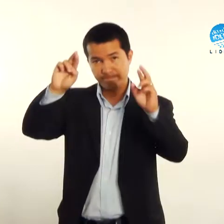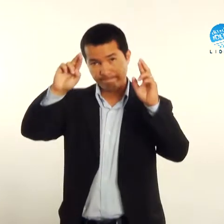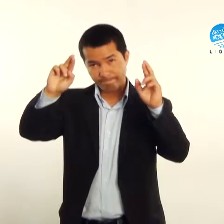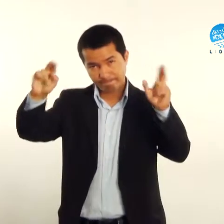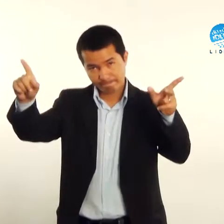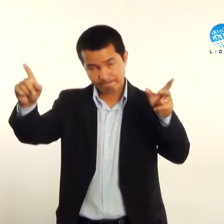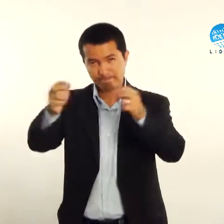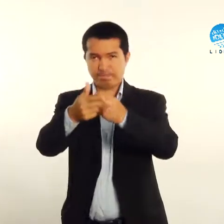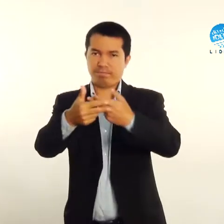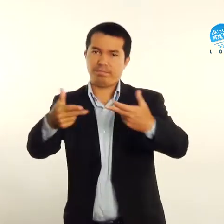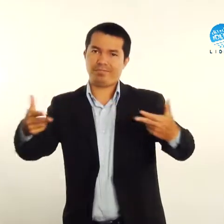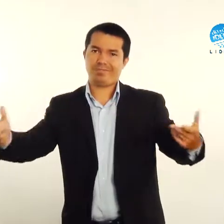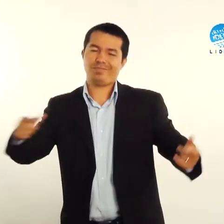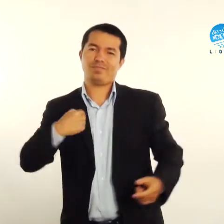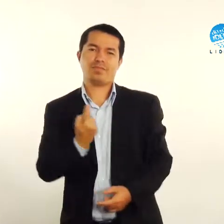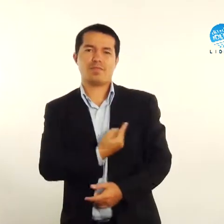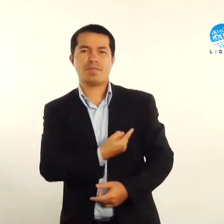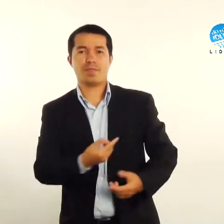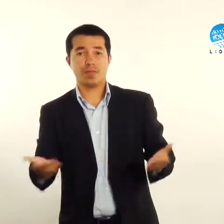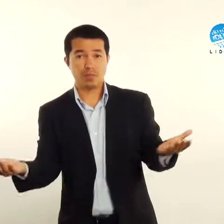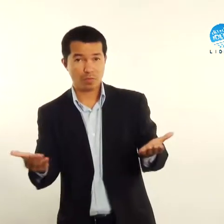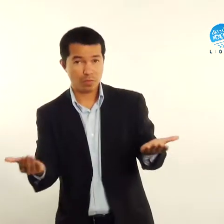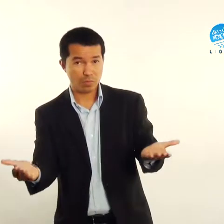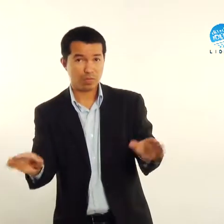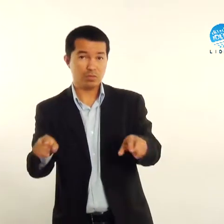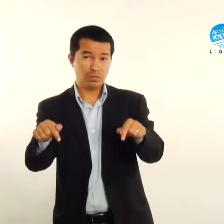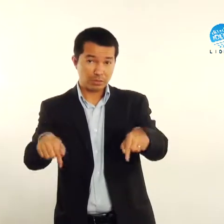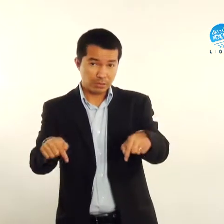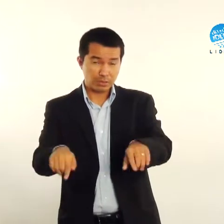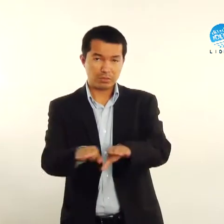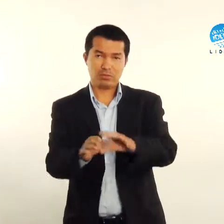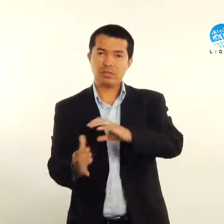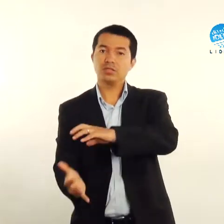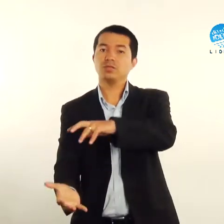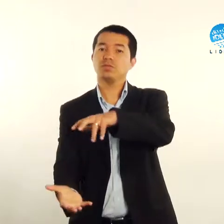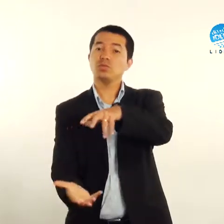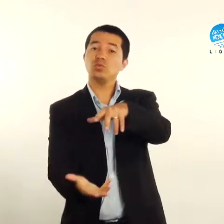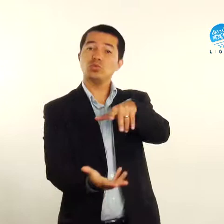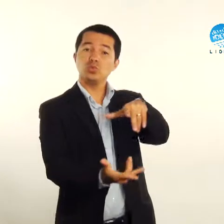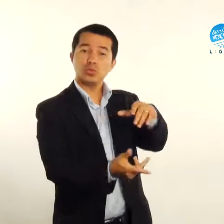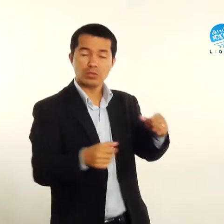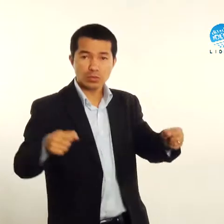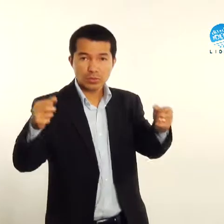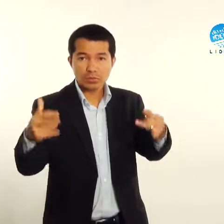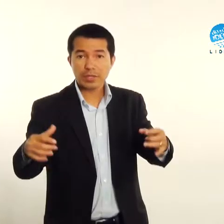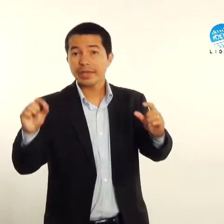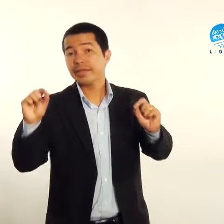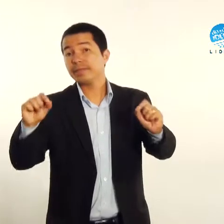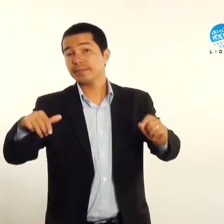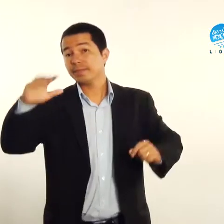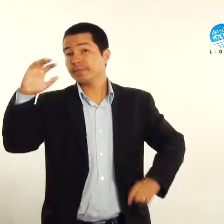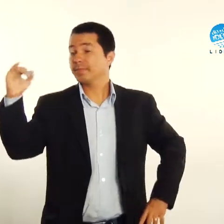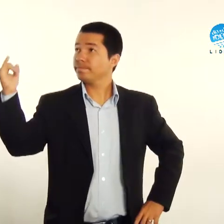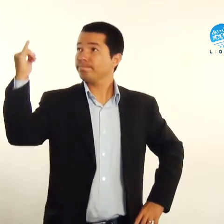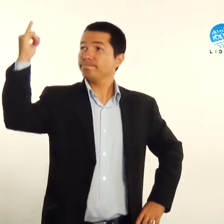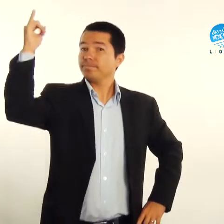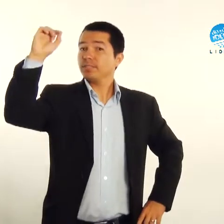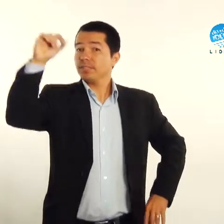é diferente do critério que a gente tem aqui na terra para dizer quem é o